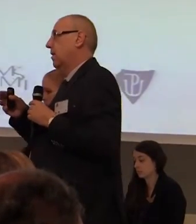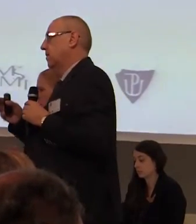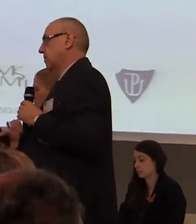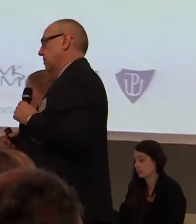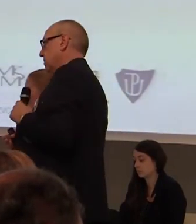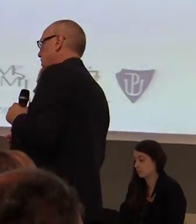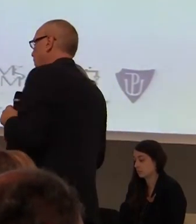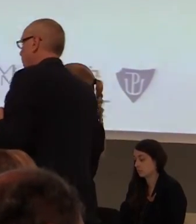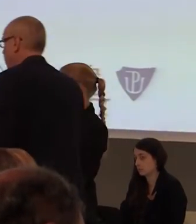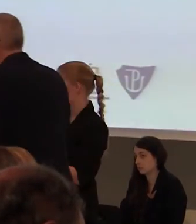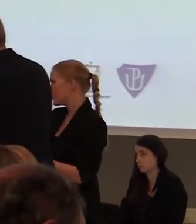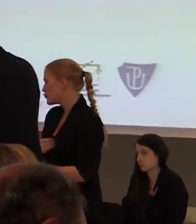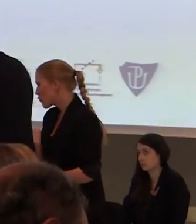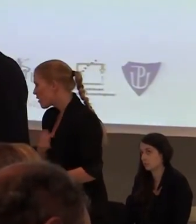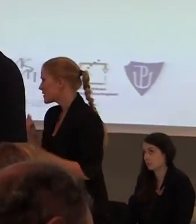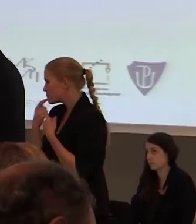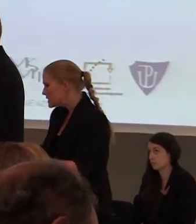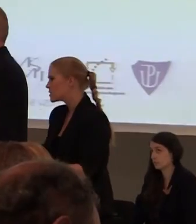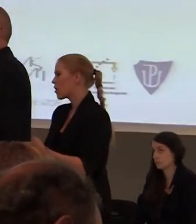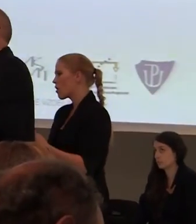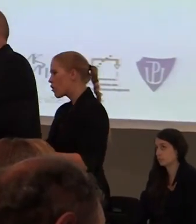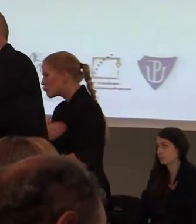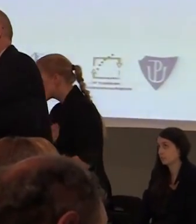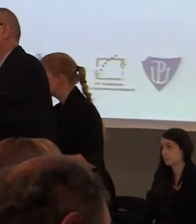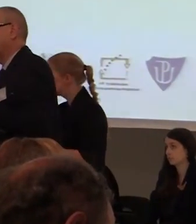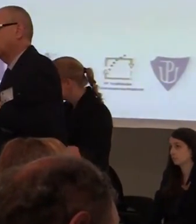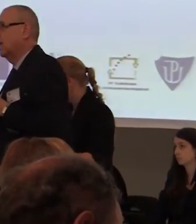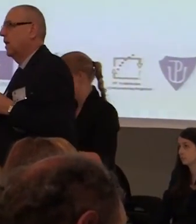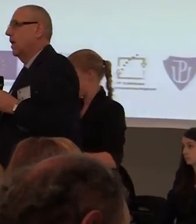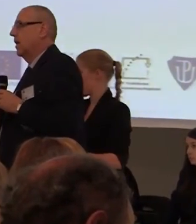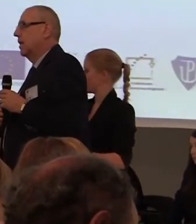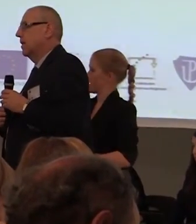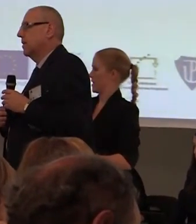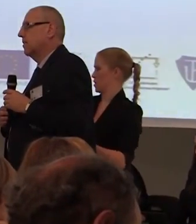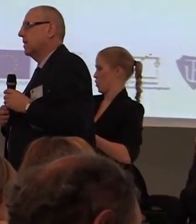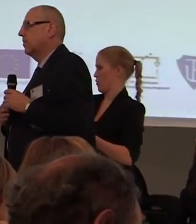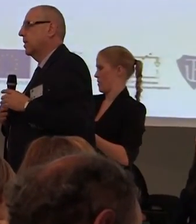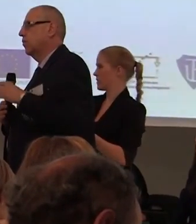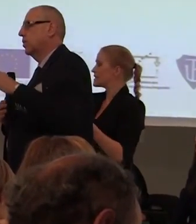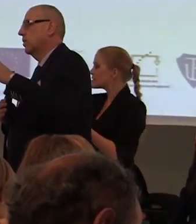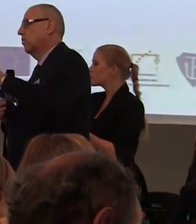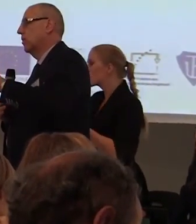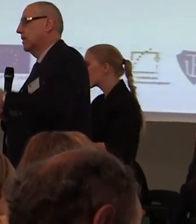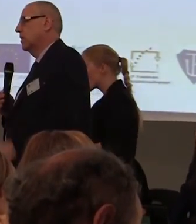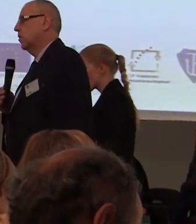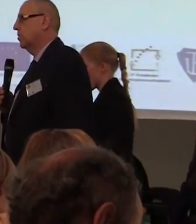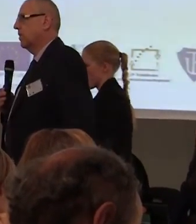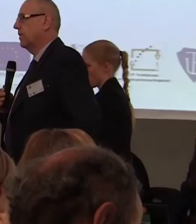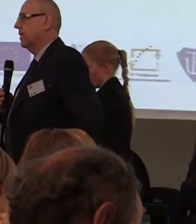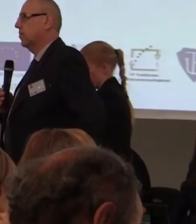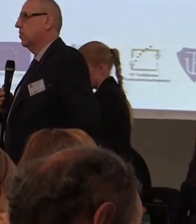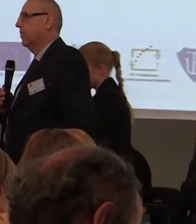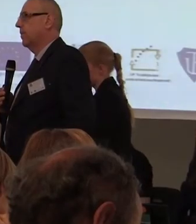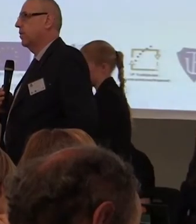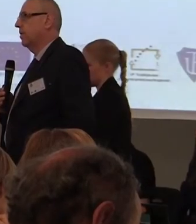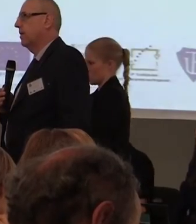Na workshopech, kterým říkáme haleluja a konali jsme někde jinde, jsme se ptali učitelů, jestli jsou